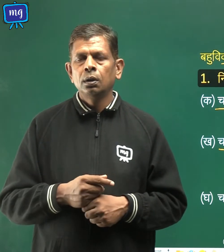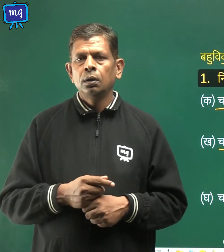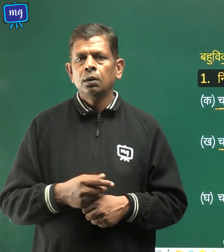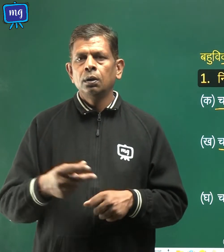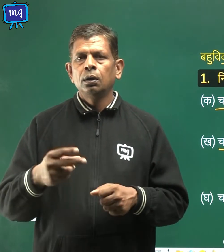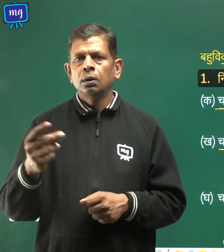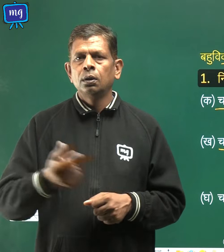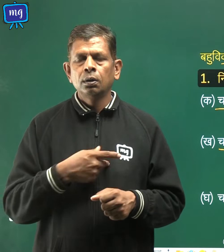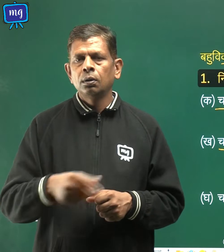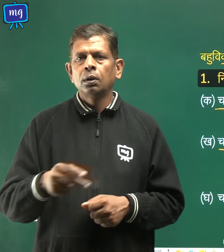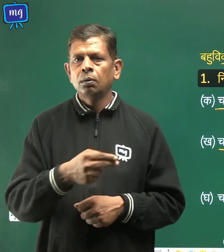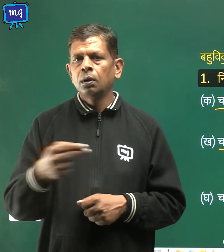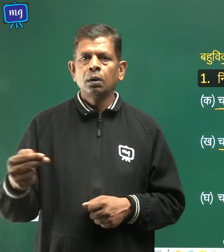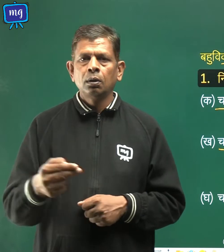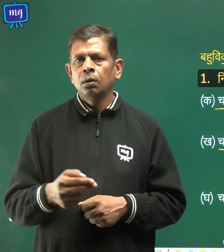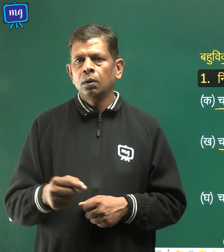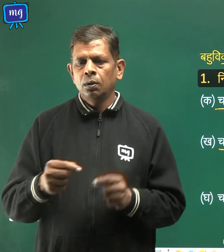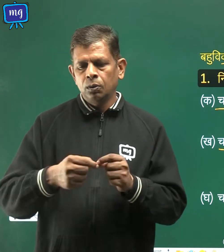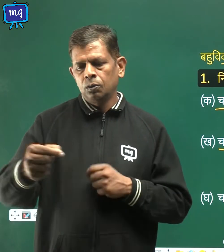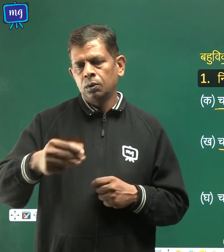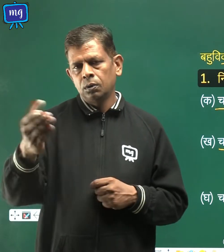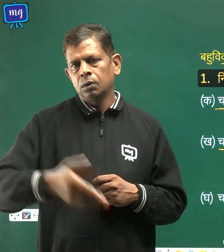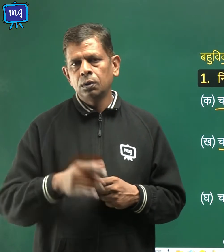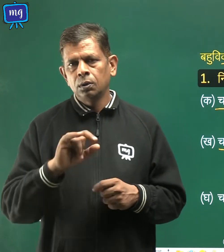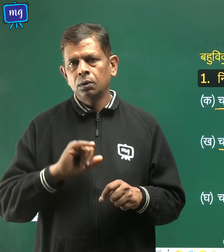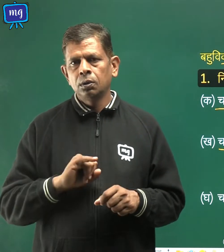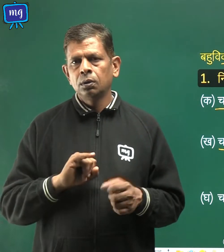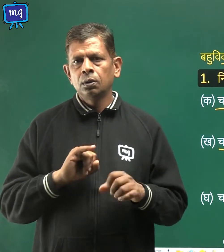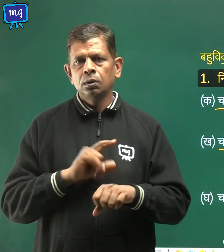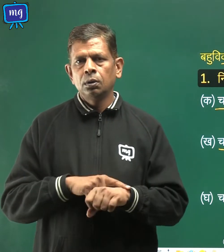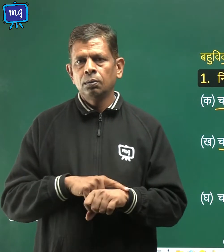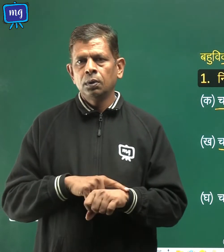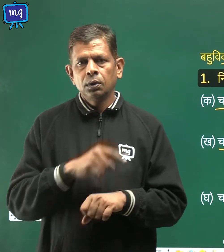बटा समय। तो यह सही है।